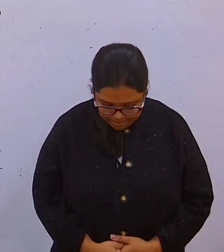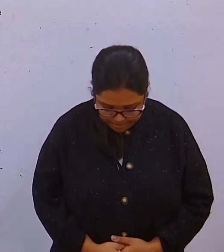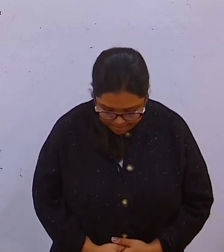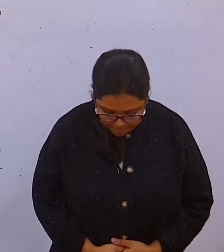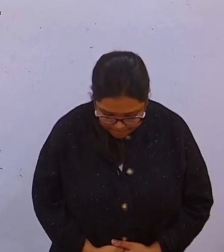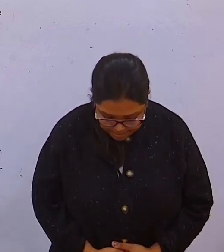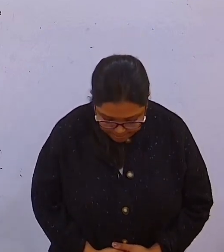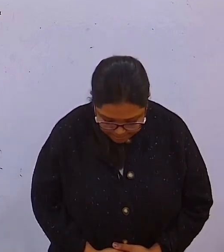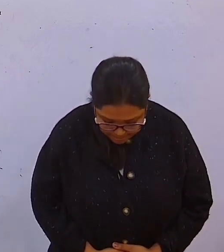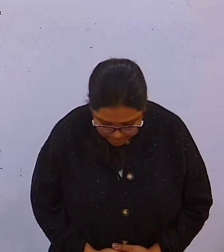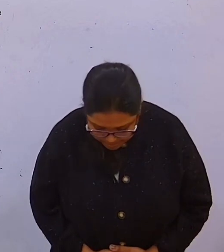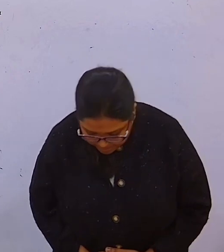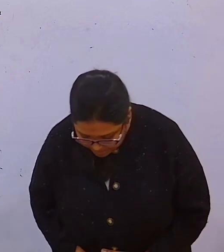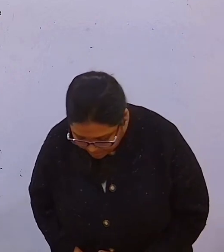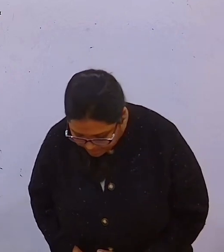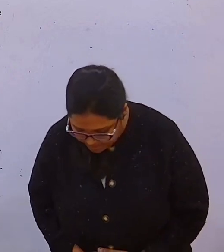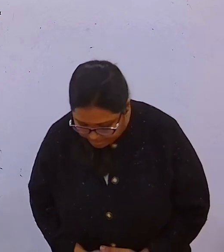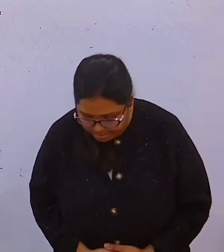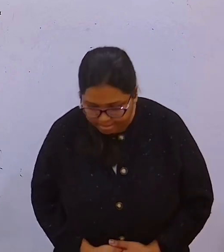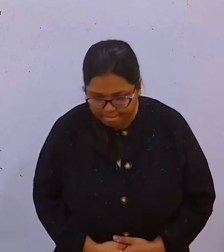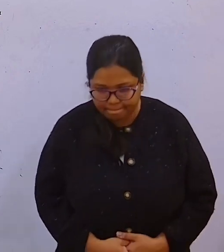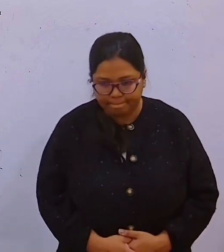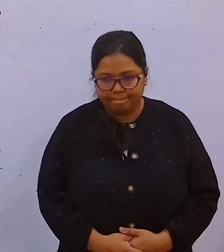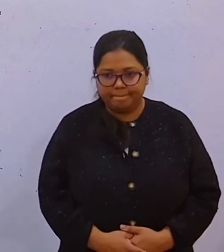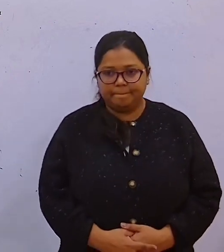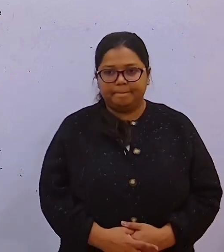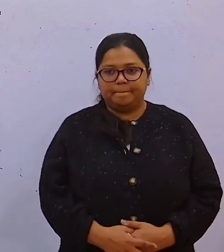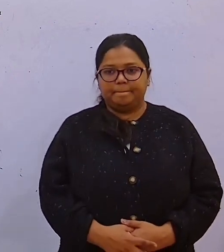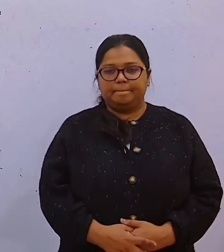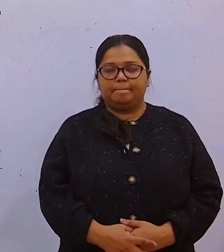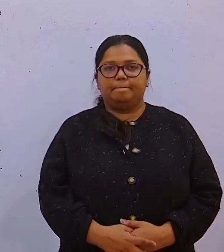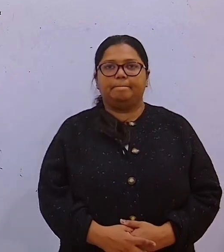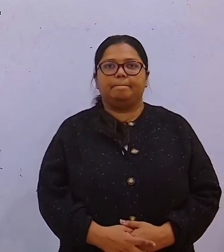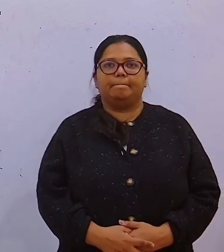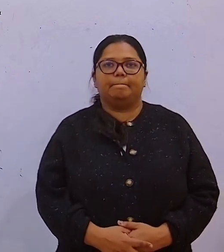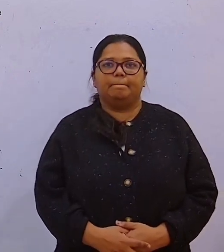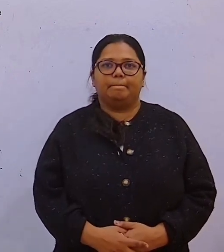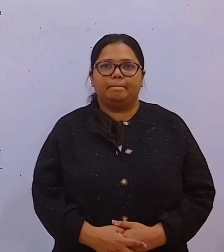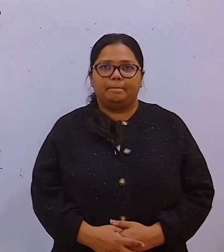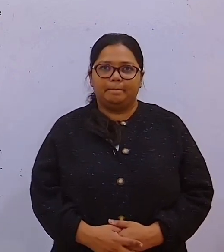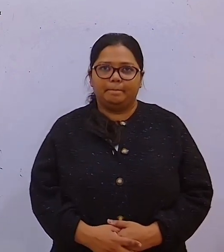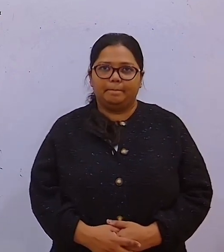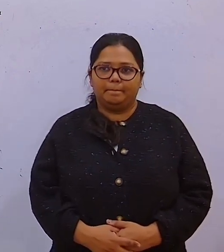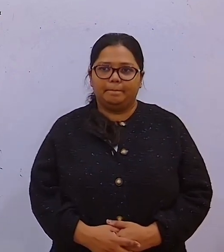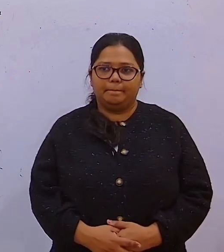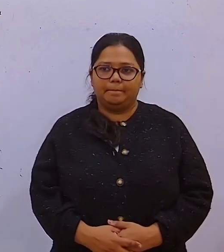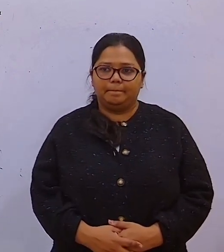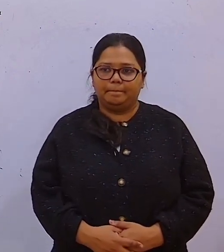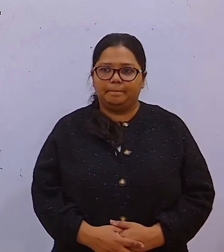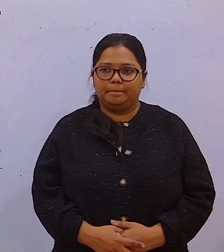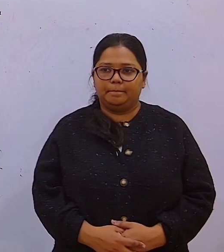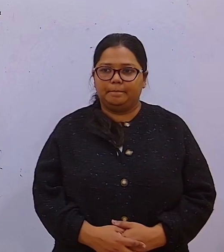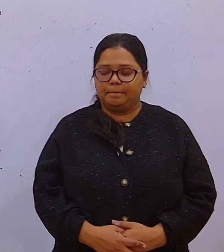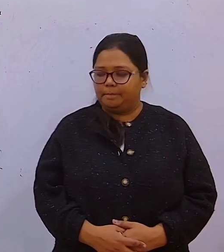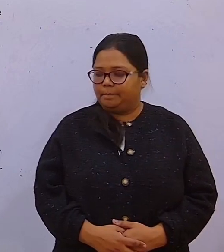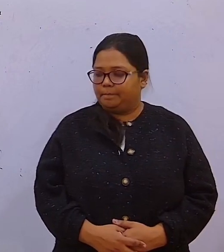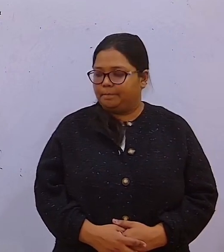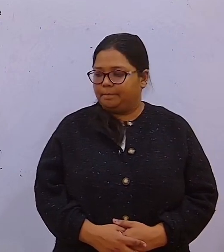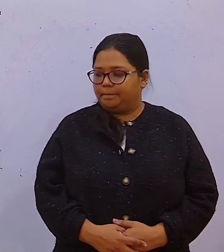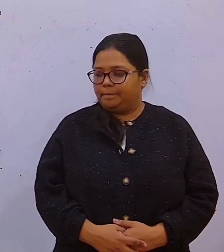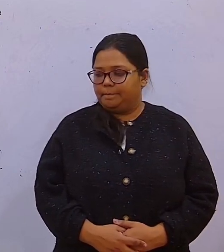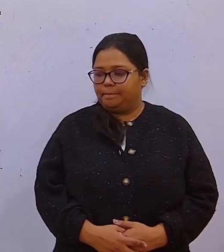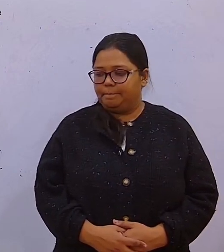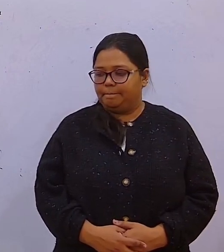मतलब पढ़ाना जरूरी है भाई, कि आना चाहिए सबको, और भागना तो बिल्कुल नहीं है इंग्लिश की क्लास में।